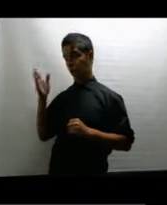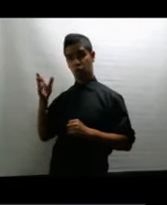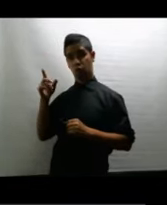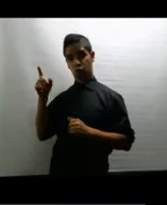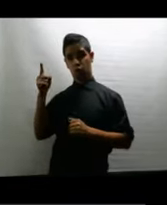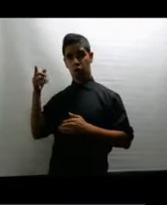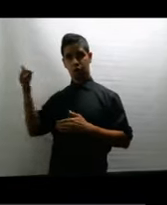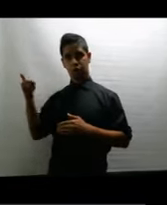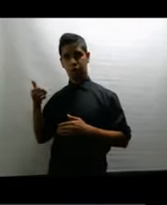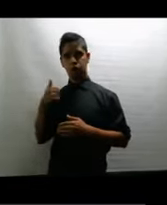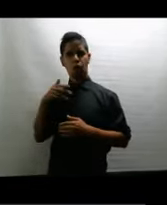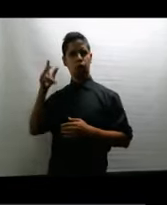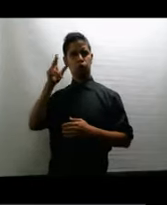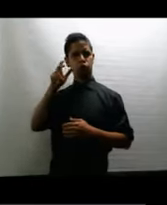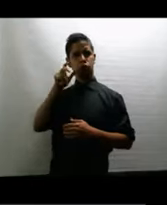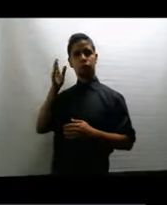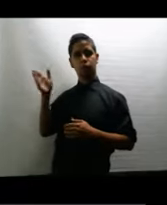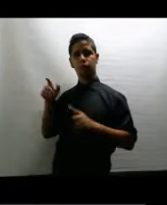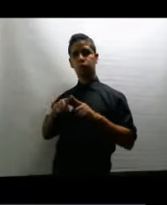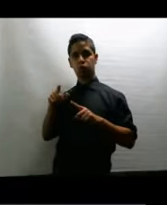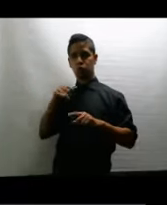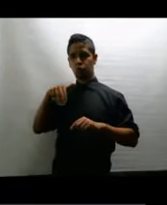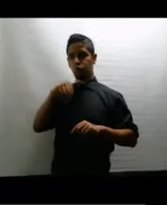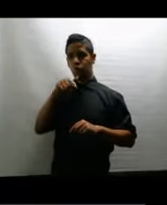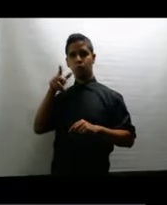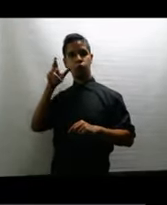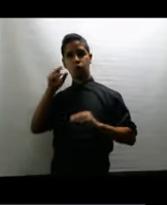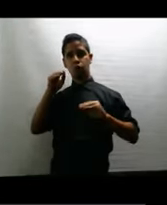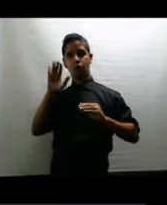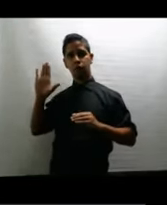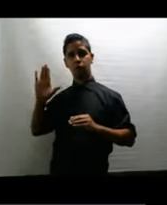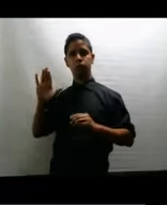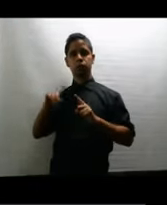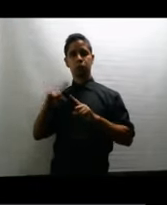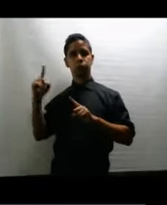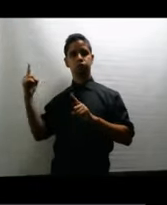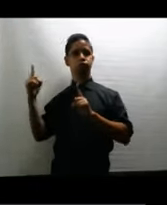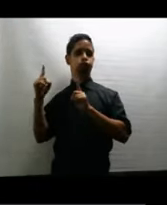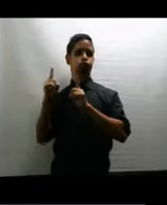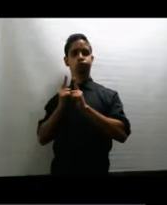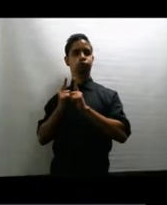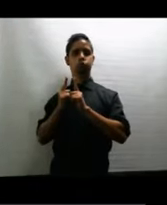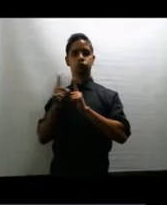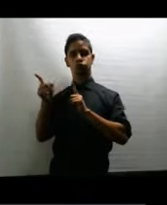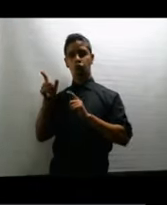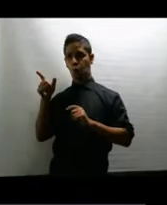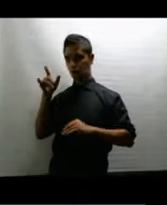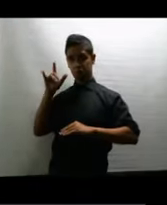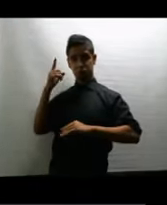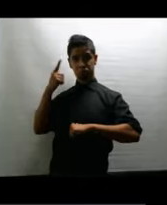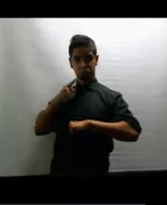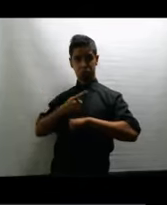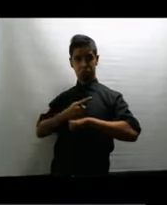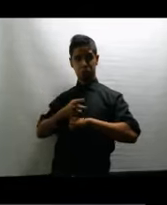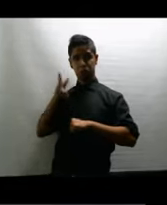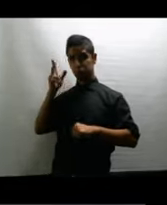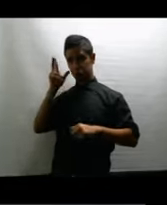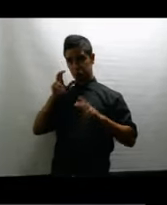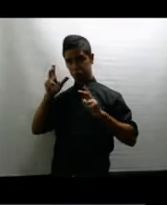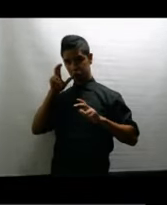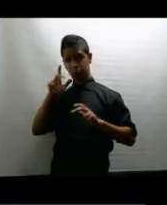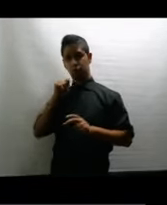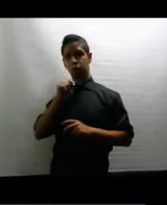él muchísimo, pero no lo había conocido ni lo había escuchado. Y finalmente lo escuché en el